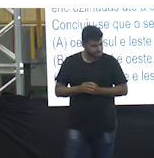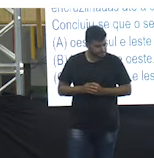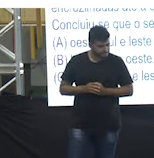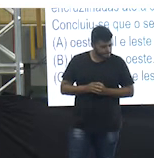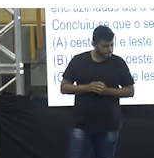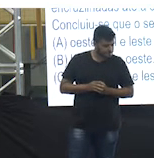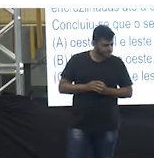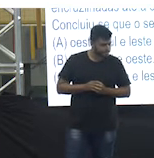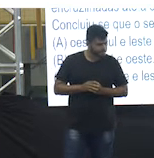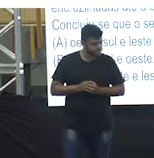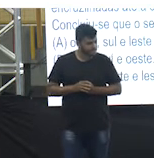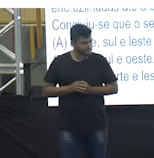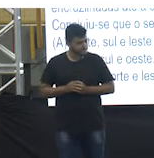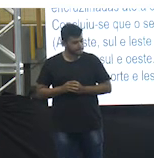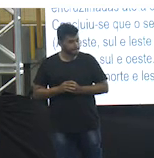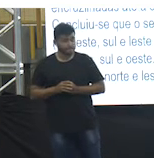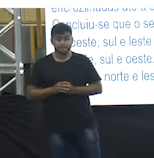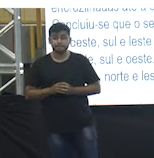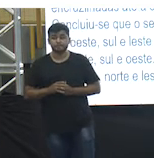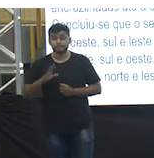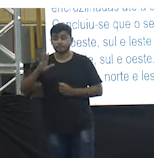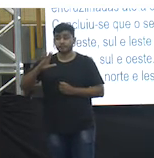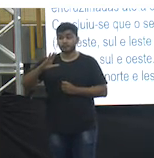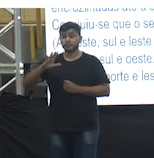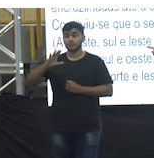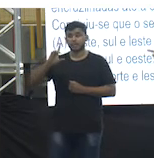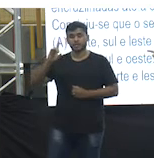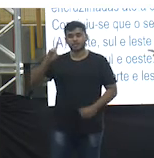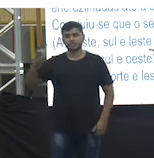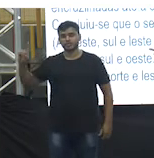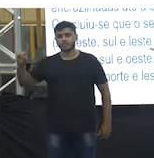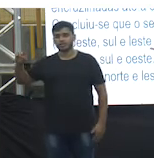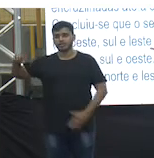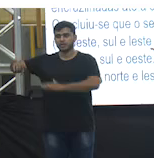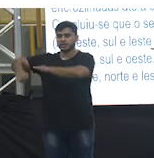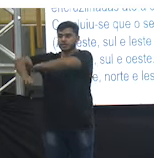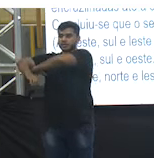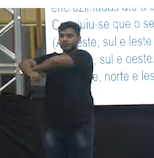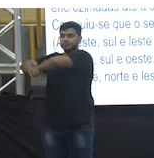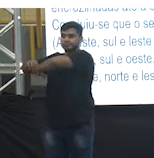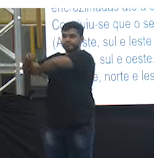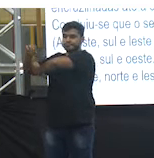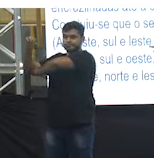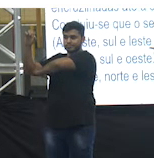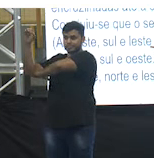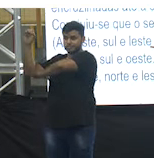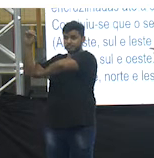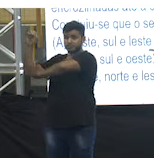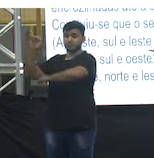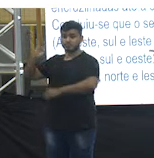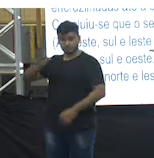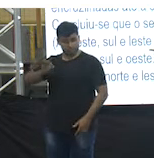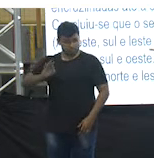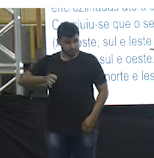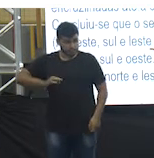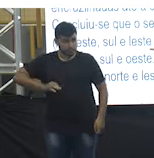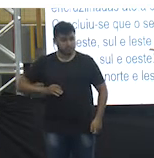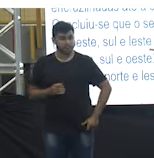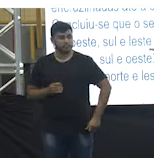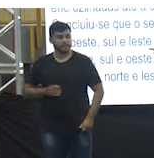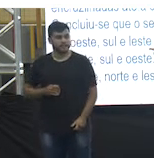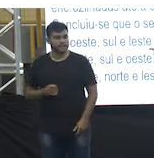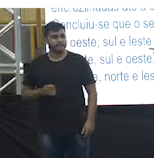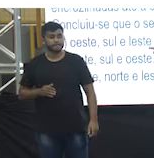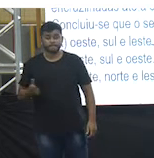atenção, o sol nasce à direita dos meninos, alright?